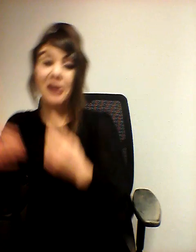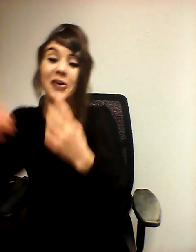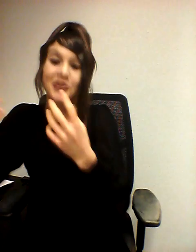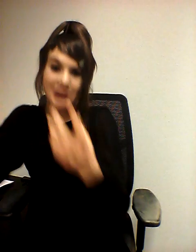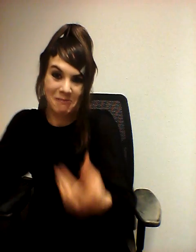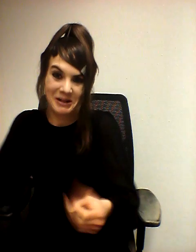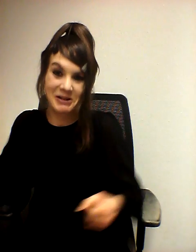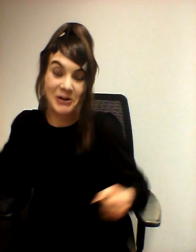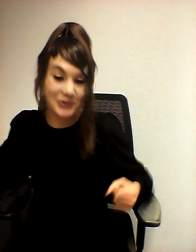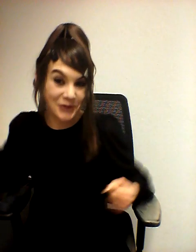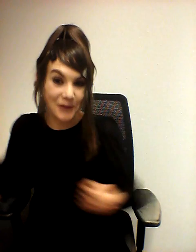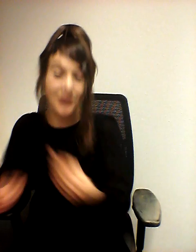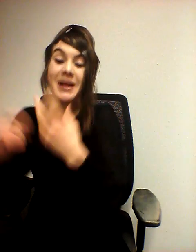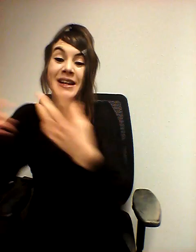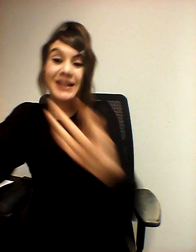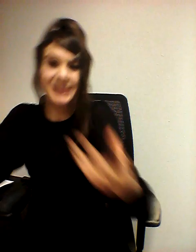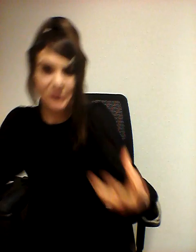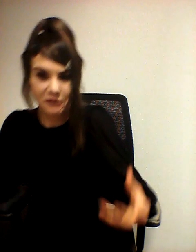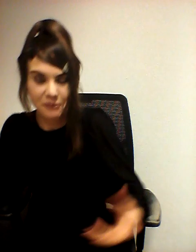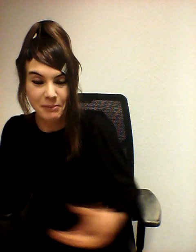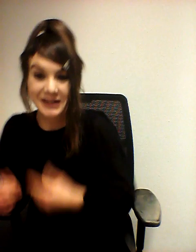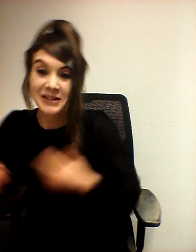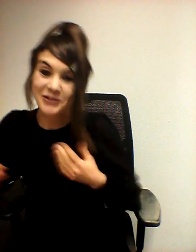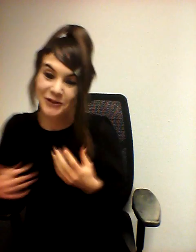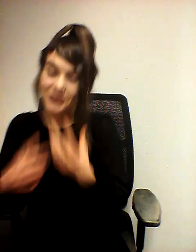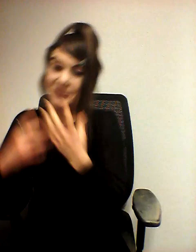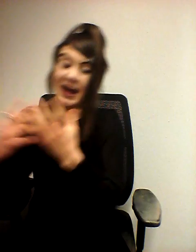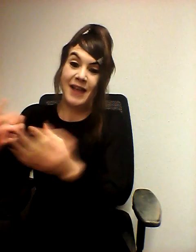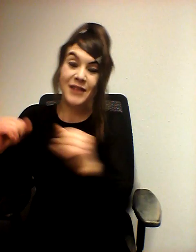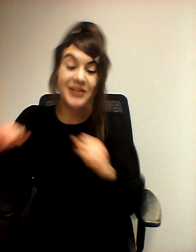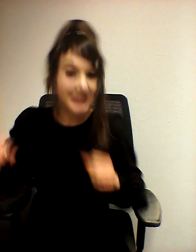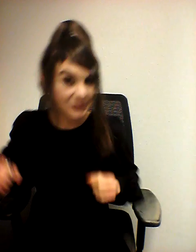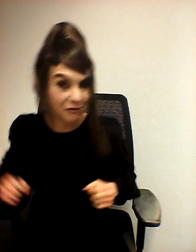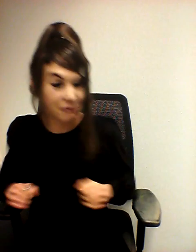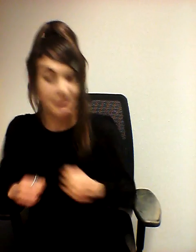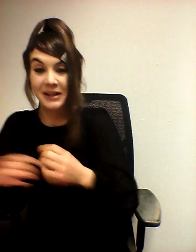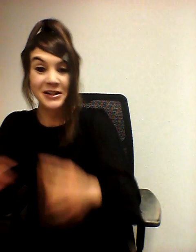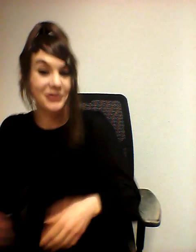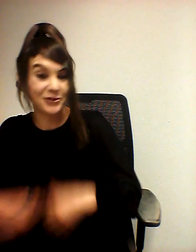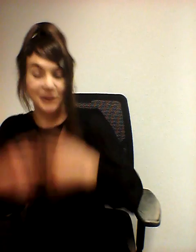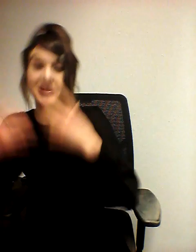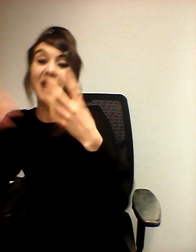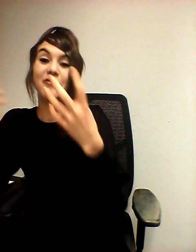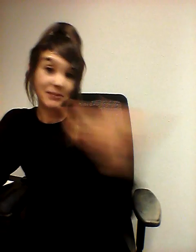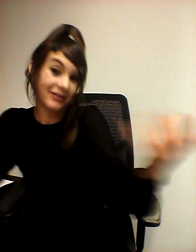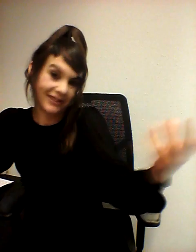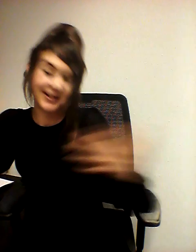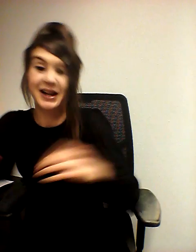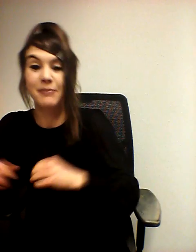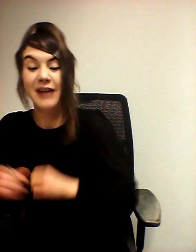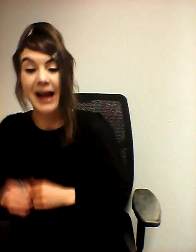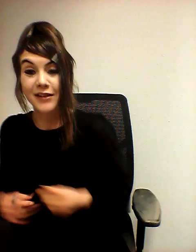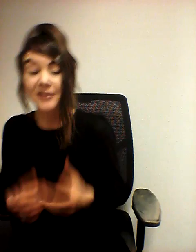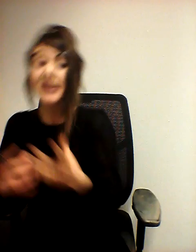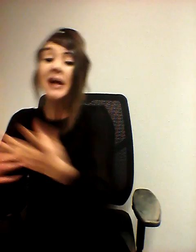zoals aminozuurverbindingen, nieuwe verbindingen zoals eiwitten, nieuwe verbindingen zoals enzymen, dat zijn namelijk eiwitten,